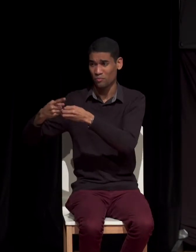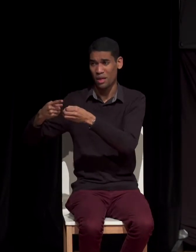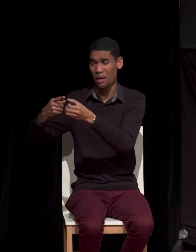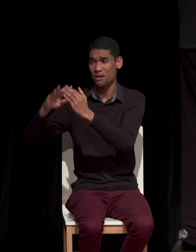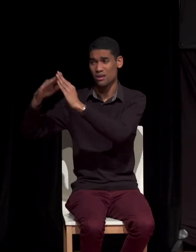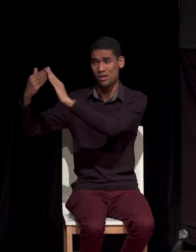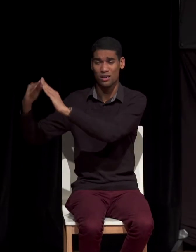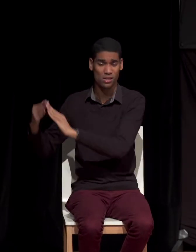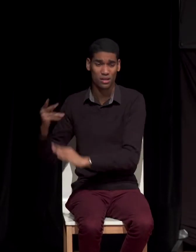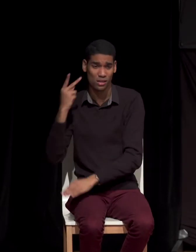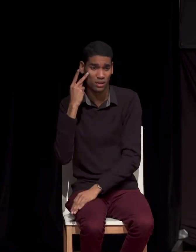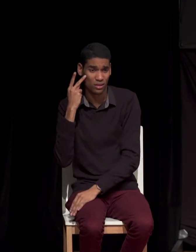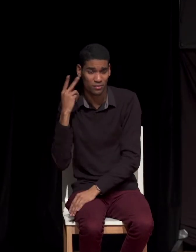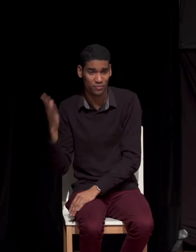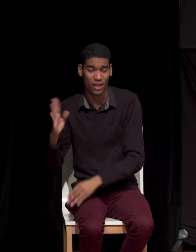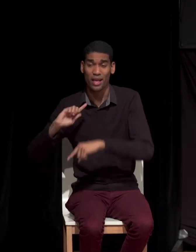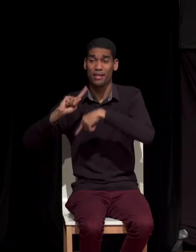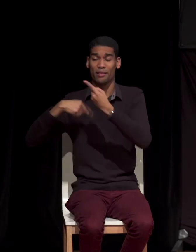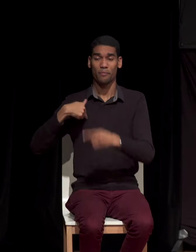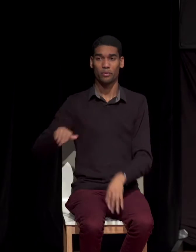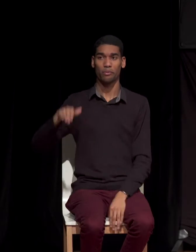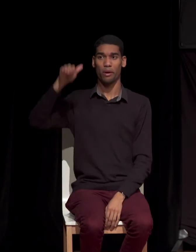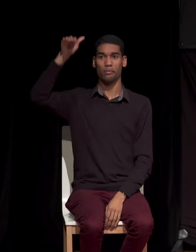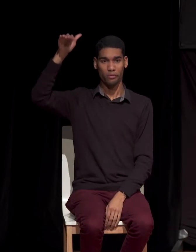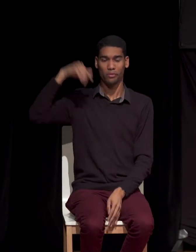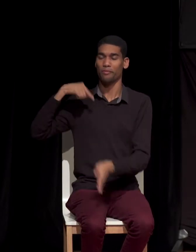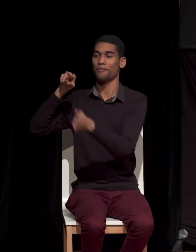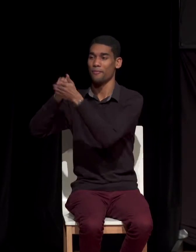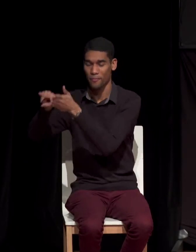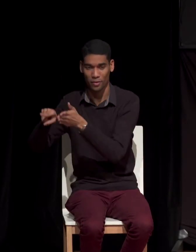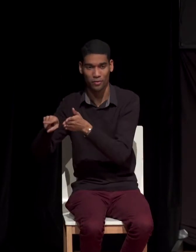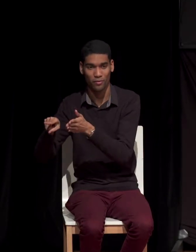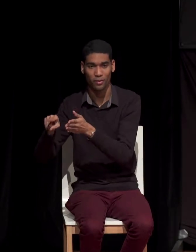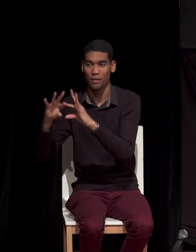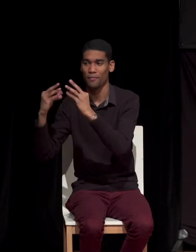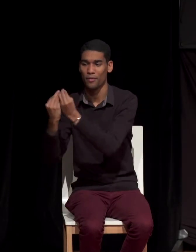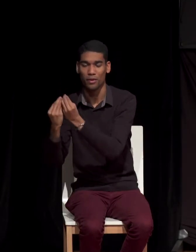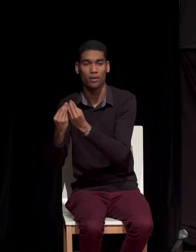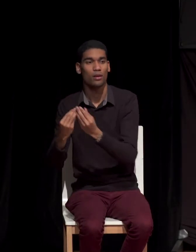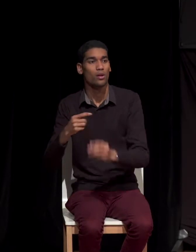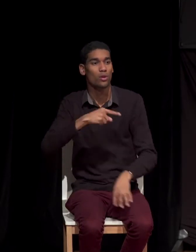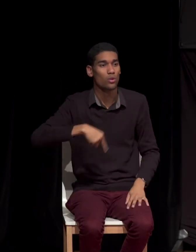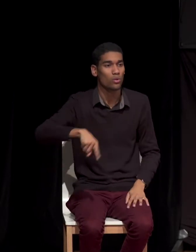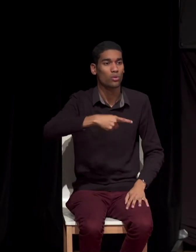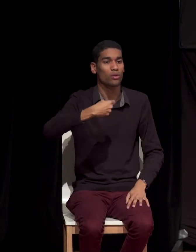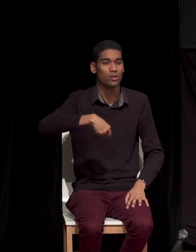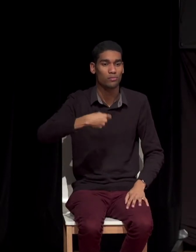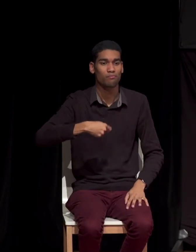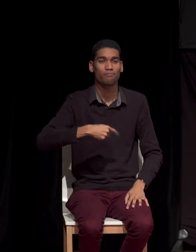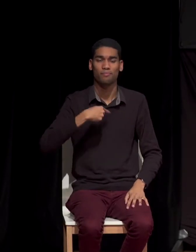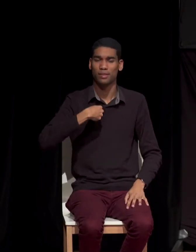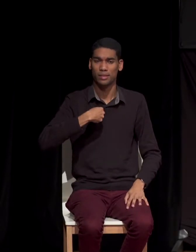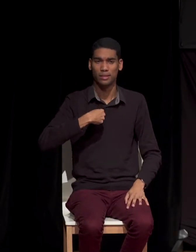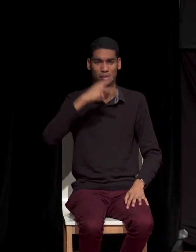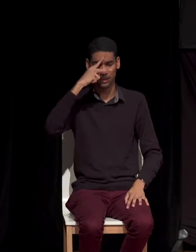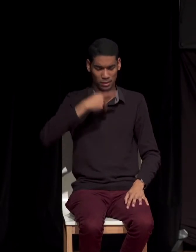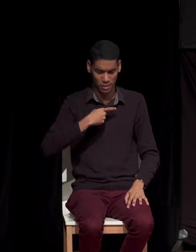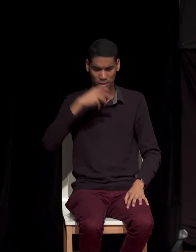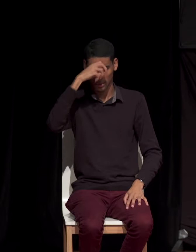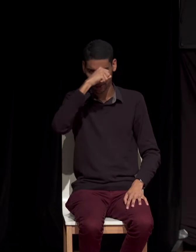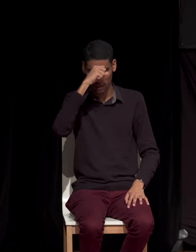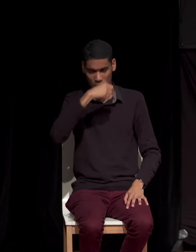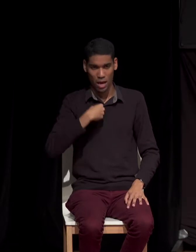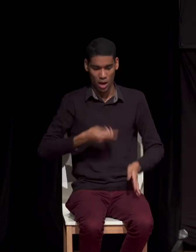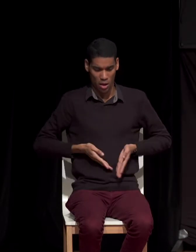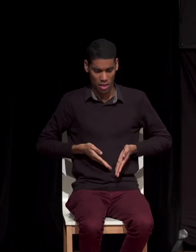fui ter contato com isso depois de velha. Você percebe que a gente precisa, todos nós, nos educarmos. Eu não nasci com essa